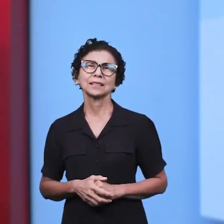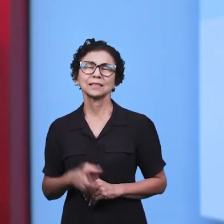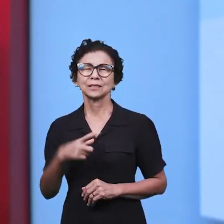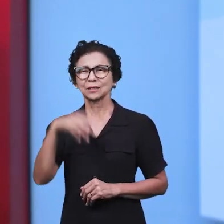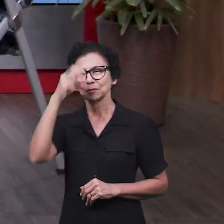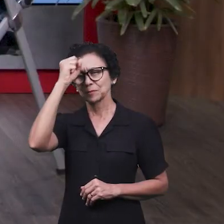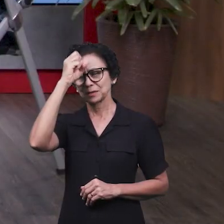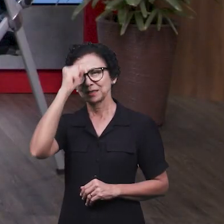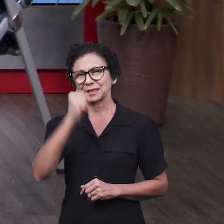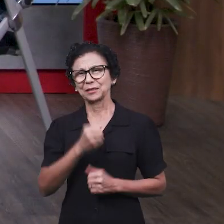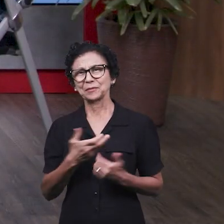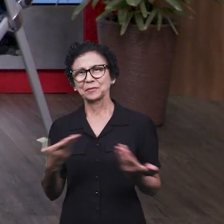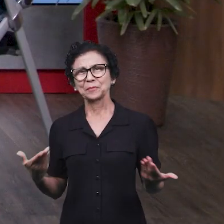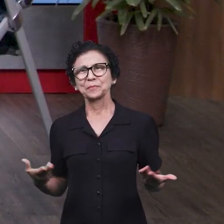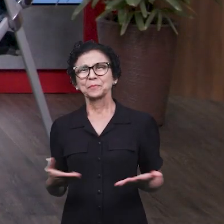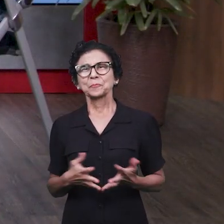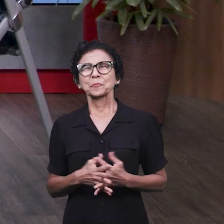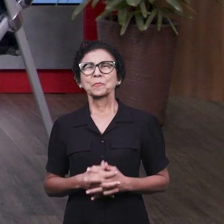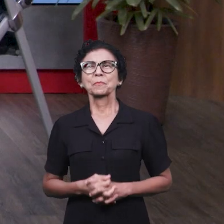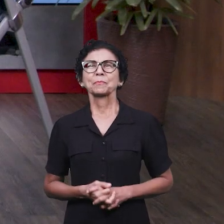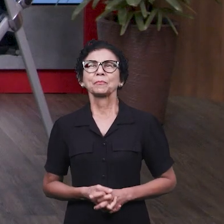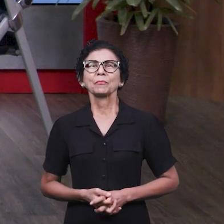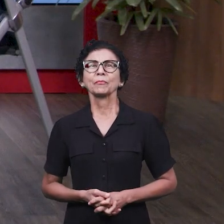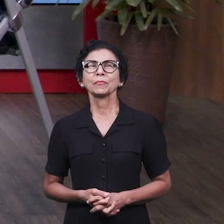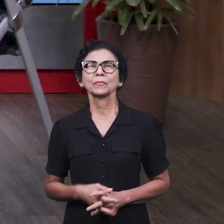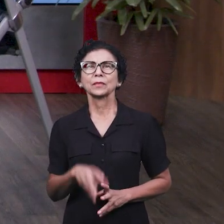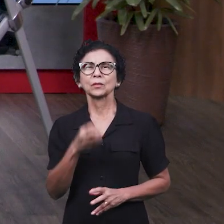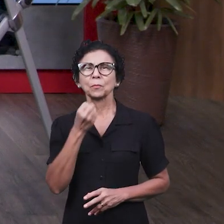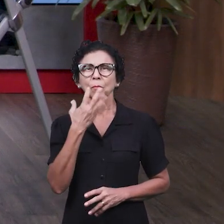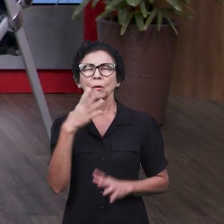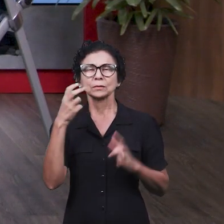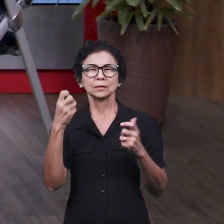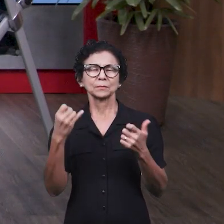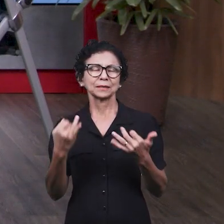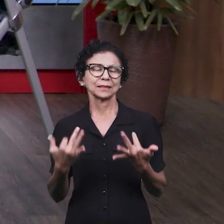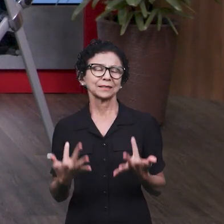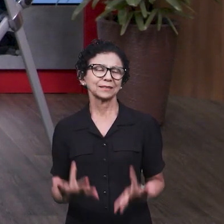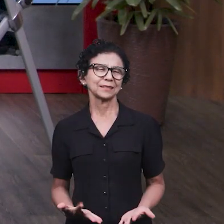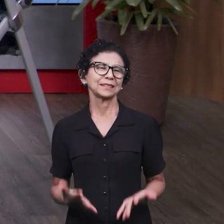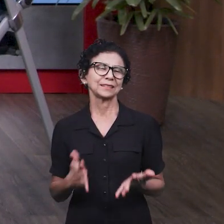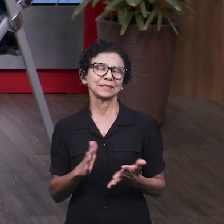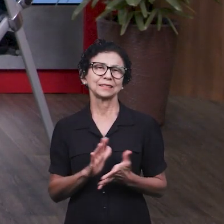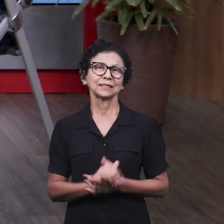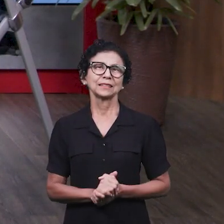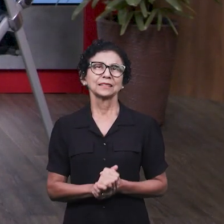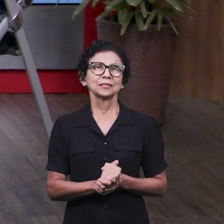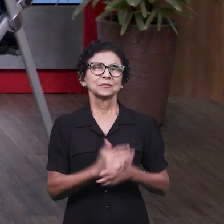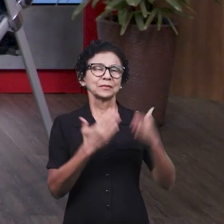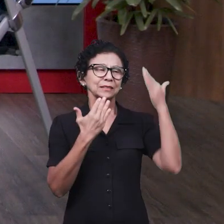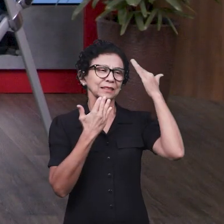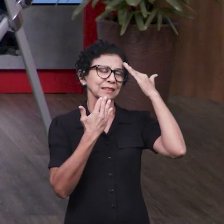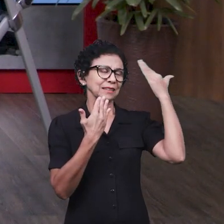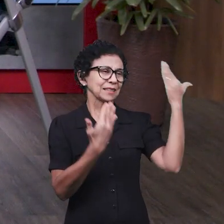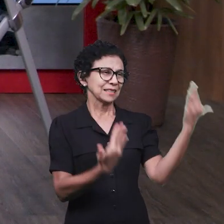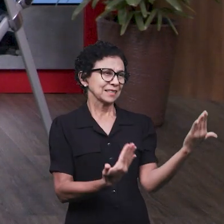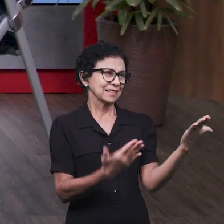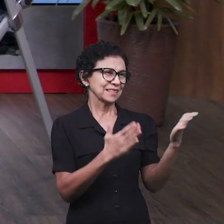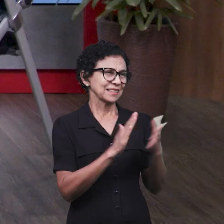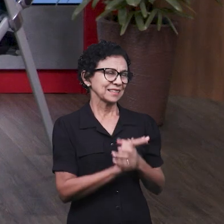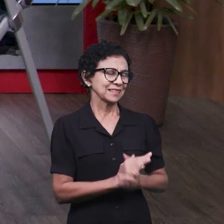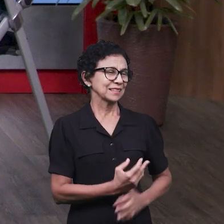com eles. Que maravilha, né? Esses esclarecimentos, doutora Raquel. Nós queremos agradecer a